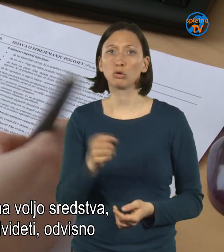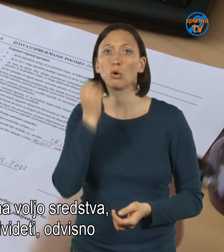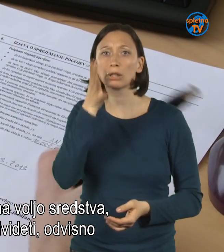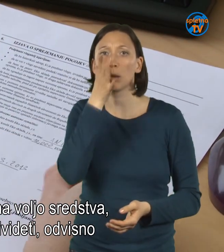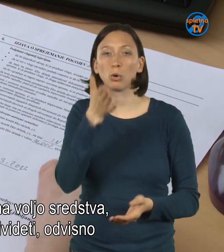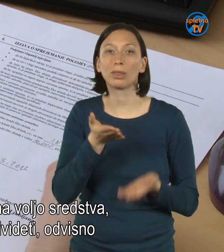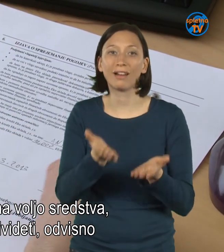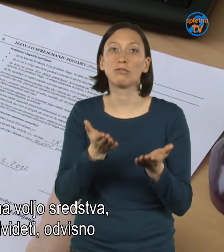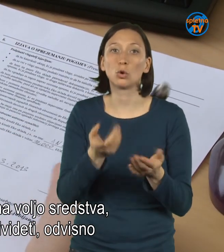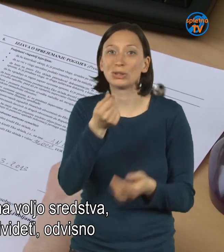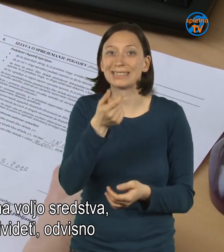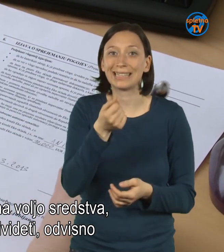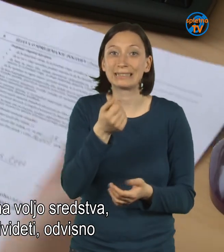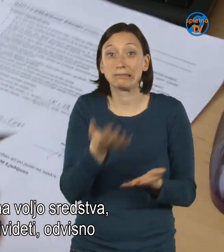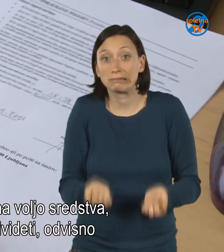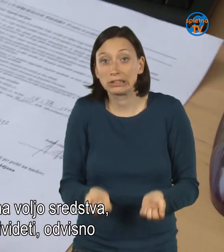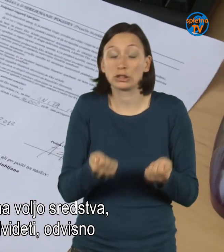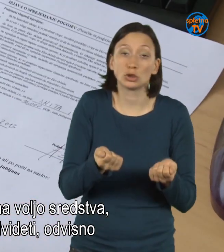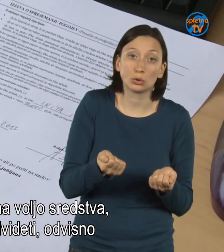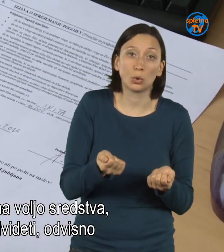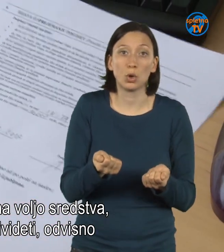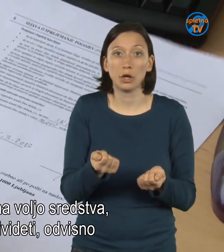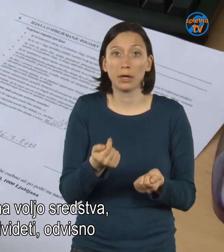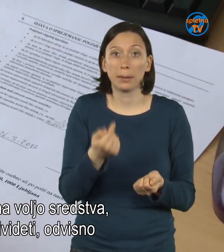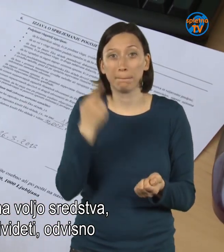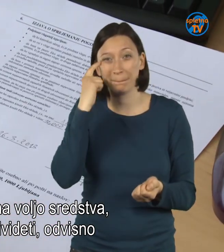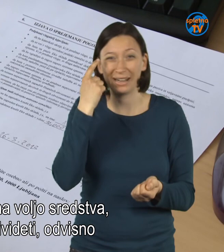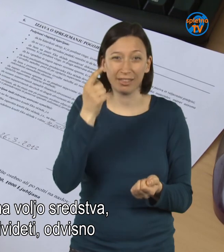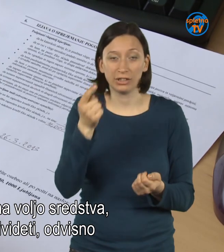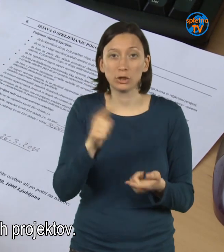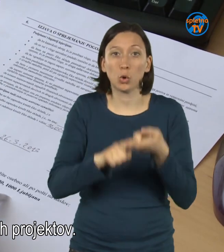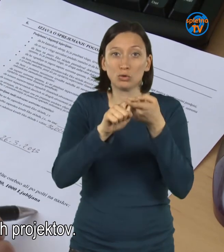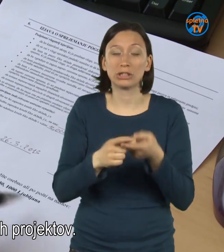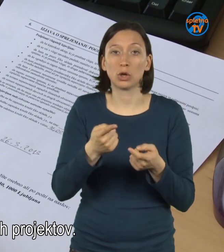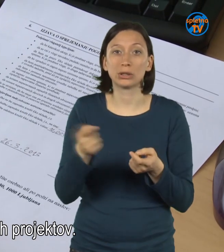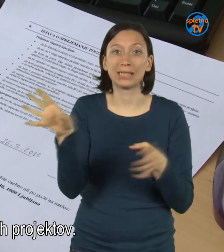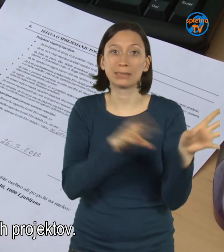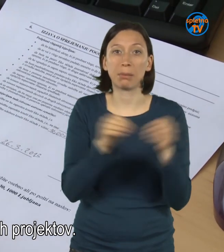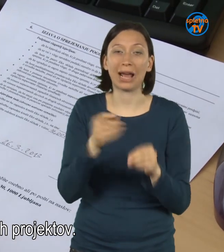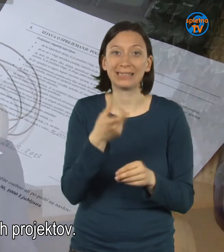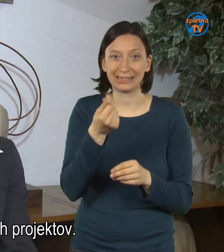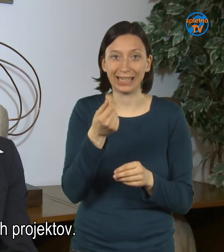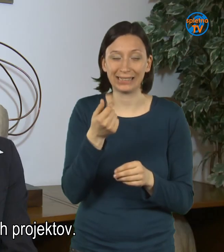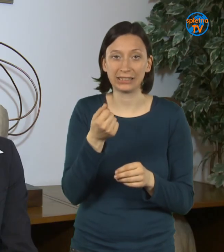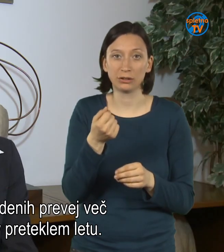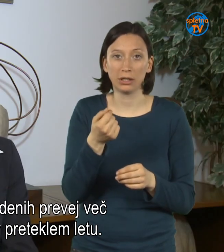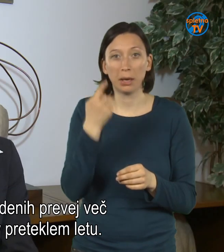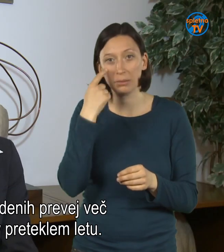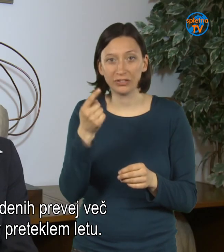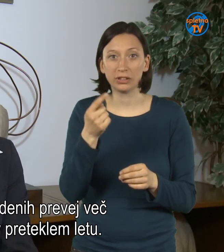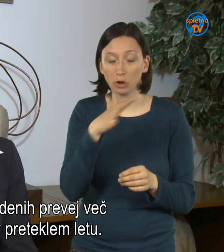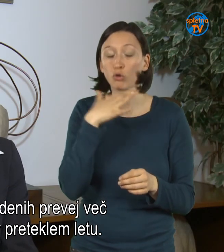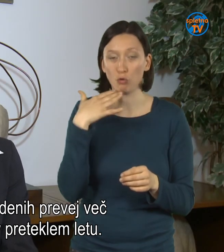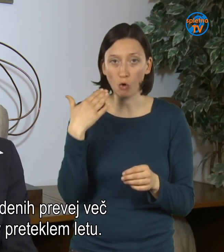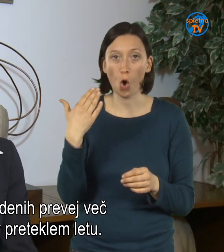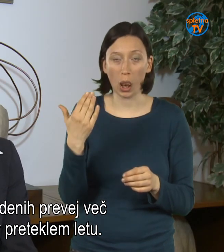Do kdaj bodo na voljo sredstva, je težko pač predvideti, odvisno tudi od zbranih sredstev. Sicer predvidenih